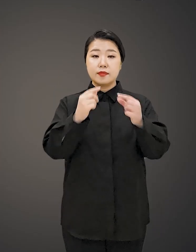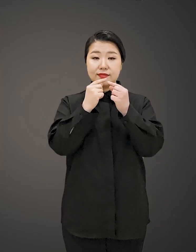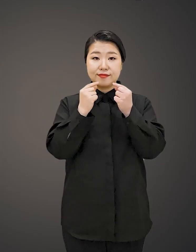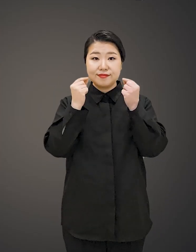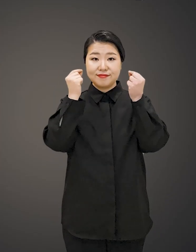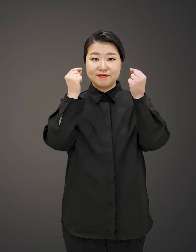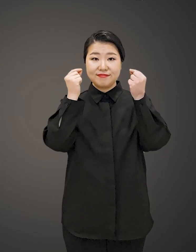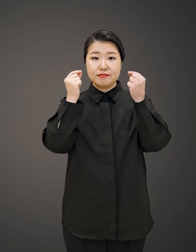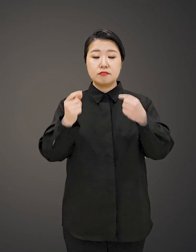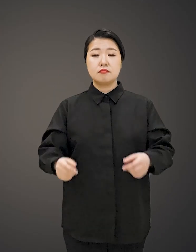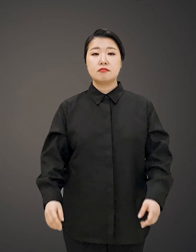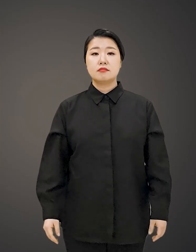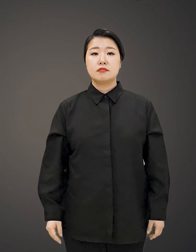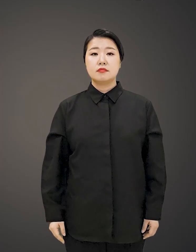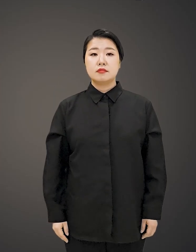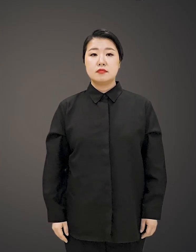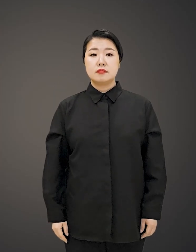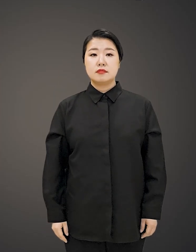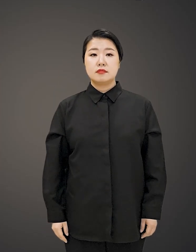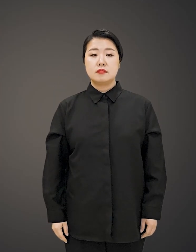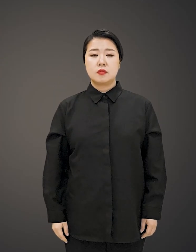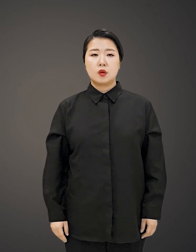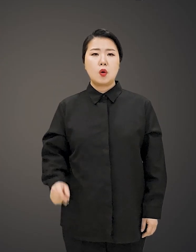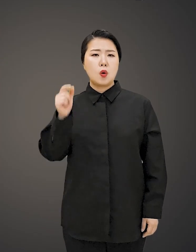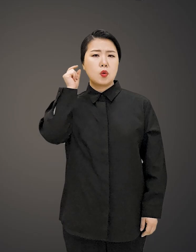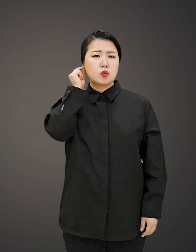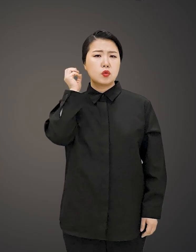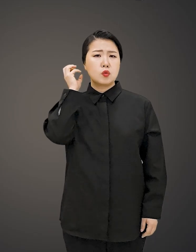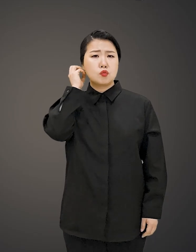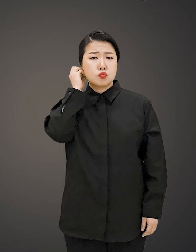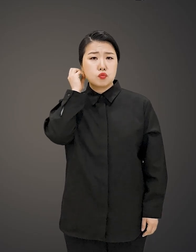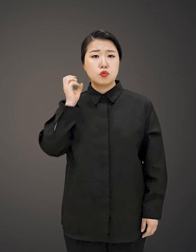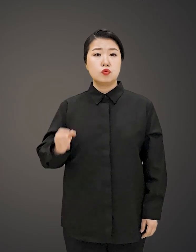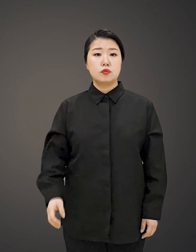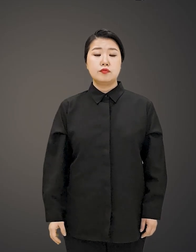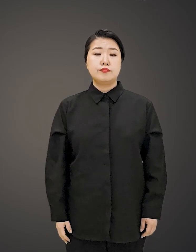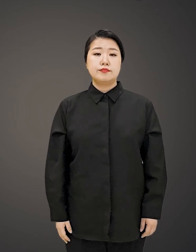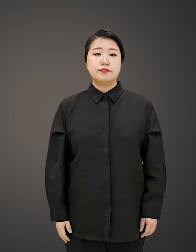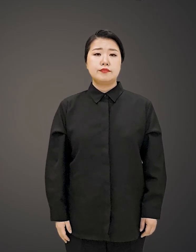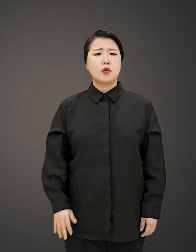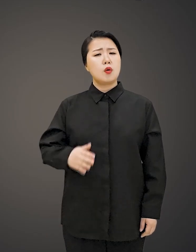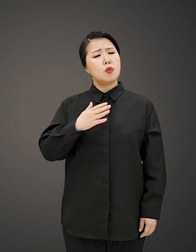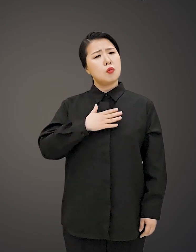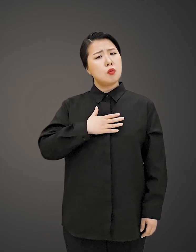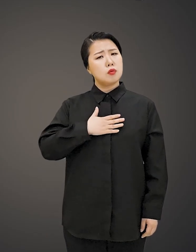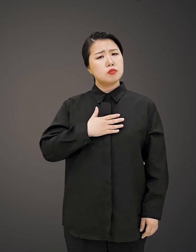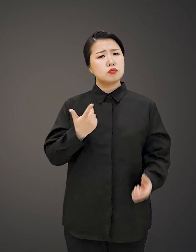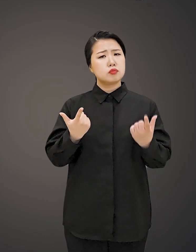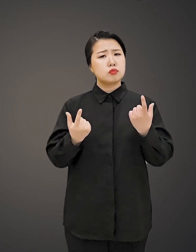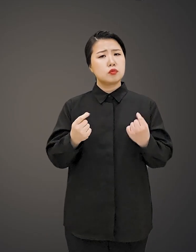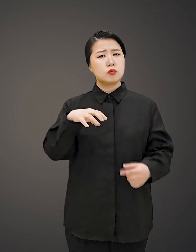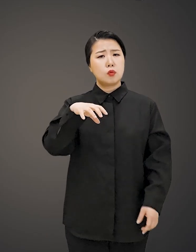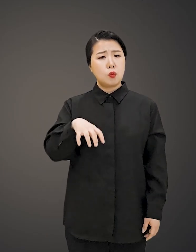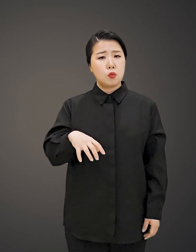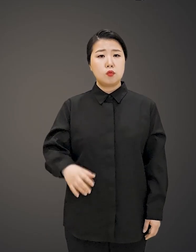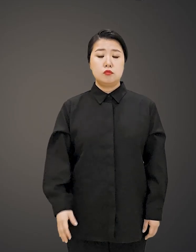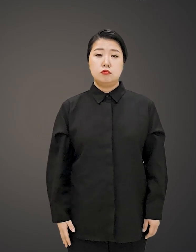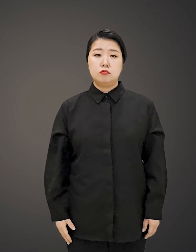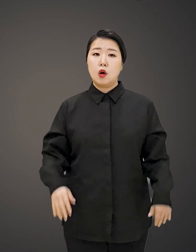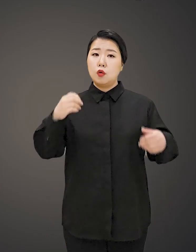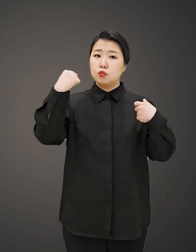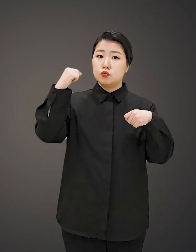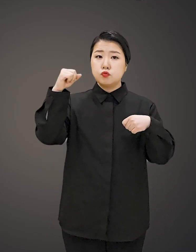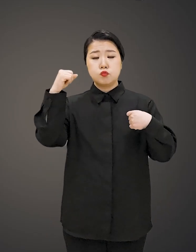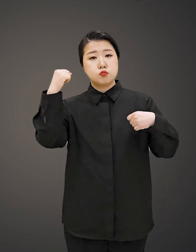슬며시 올라간 입꼬리, 귀를 물기도 하고 가슴 같은 곳.